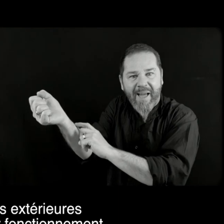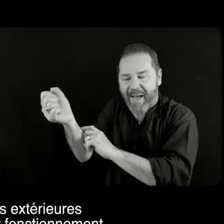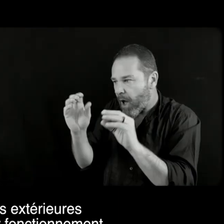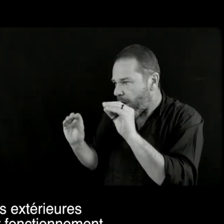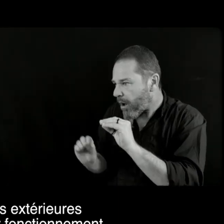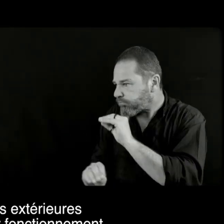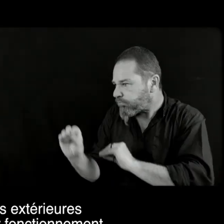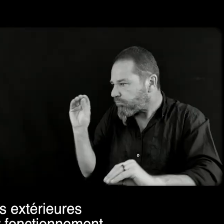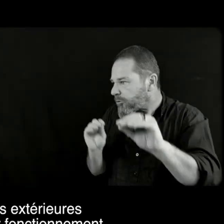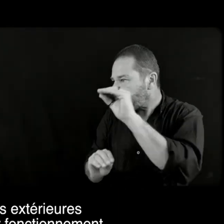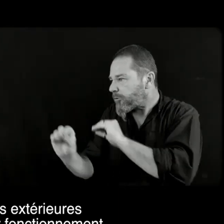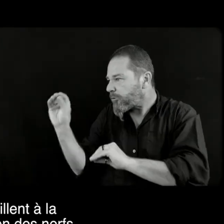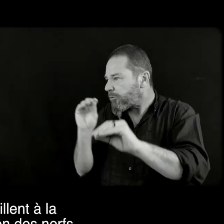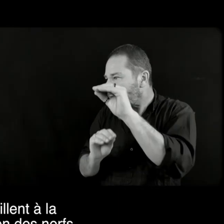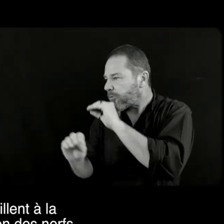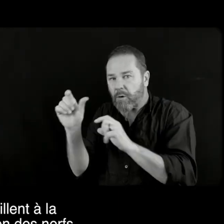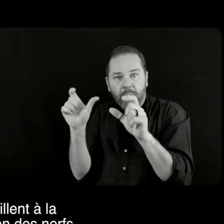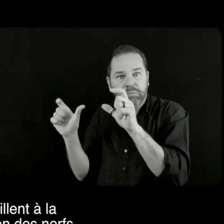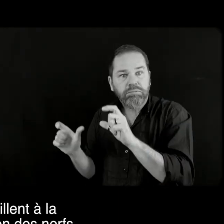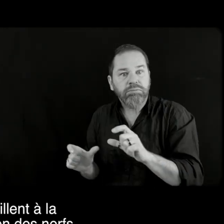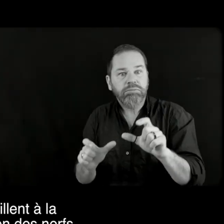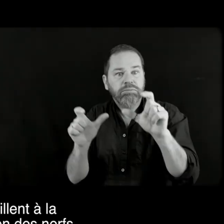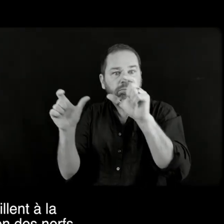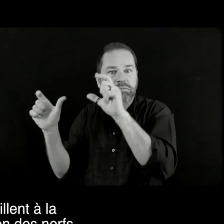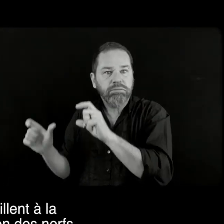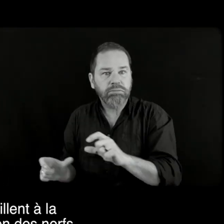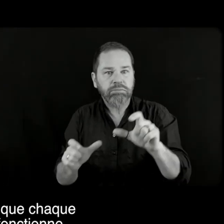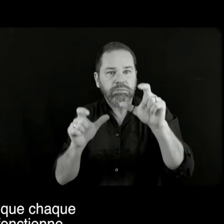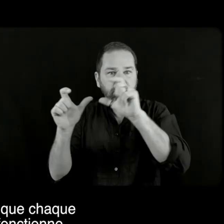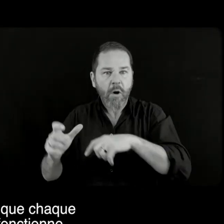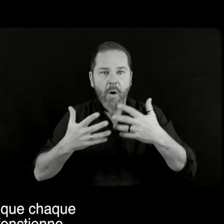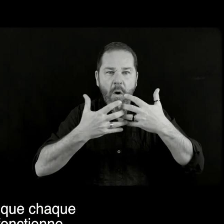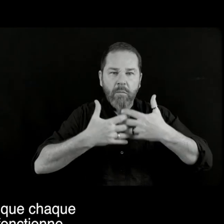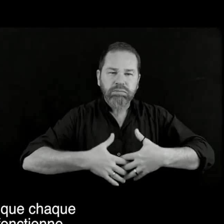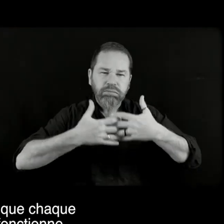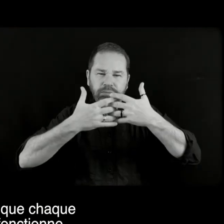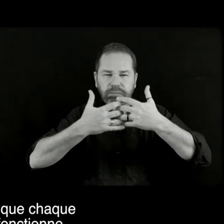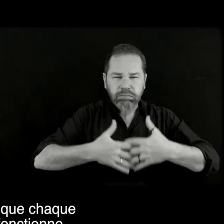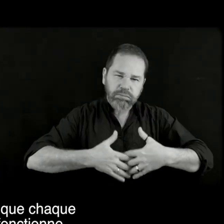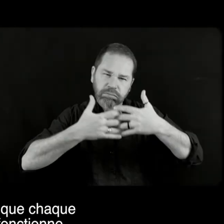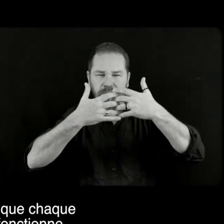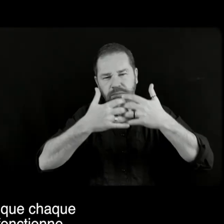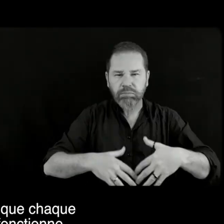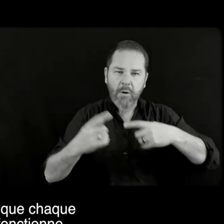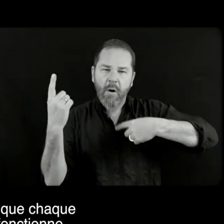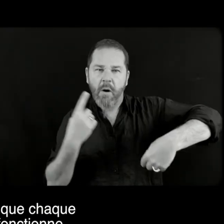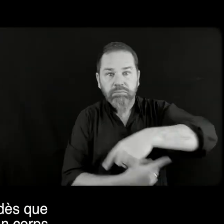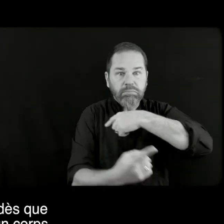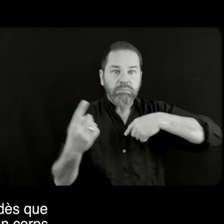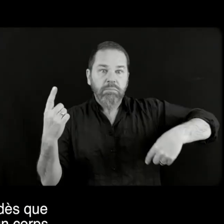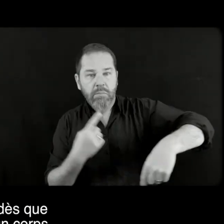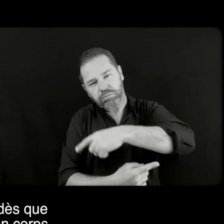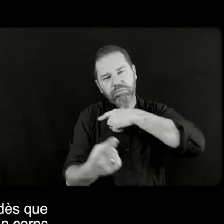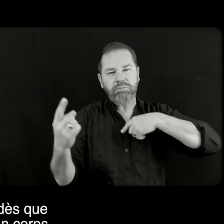surveiller leur fonctionnement. Elles veillent à la conservation des nerfs et vérifient que chaque faisceau fonctionne.